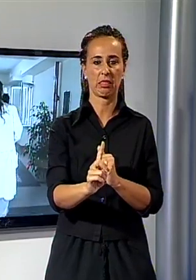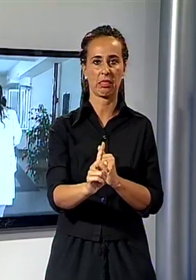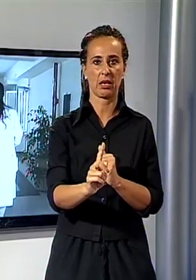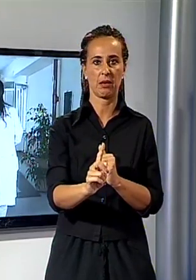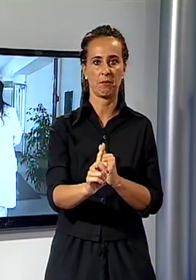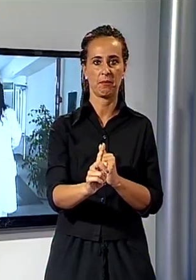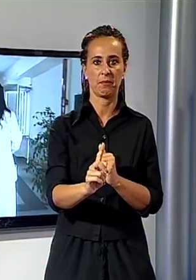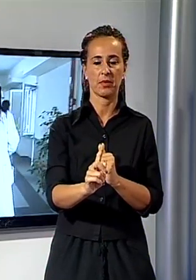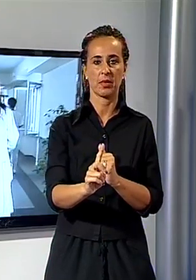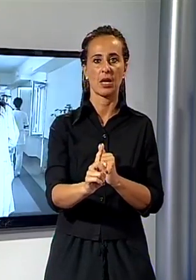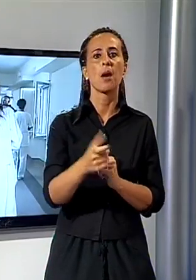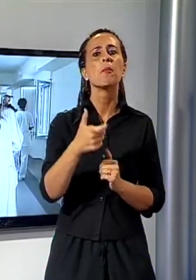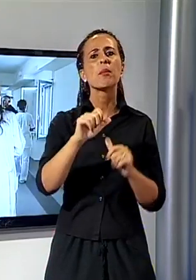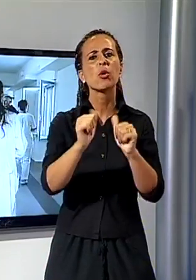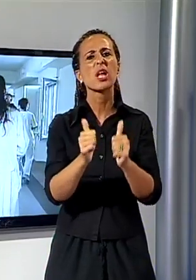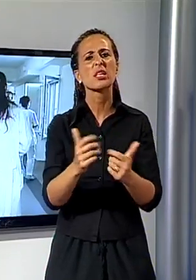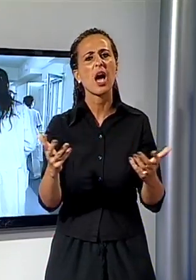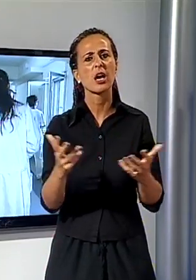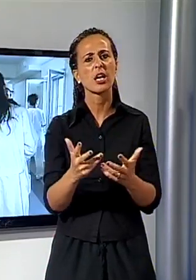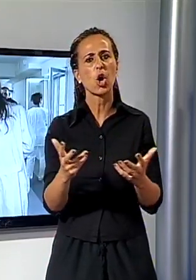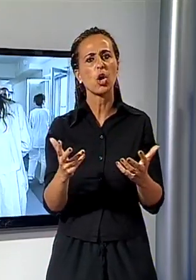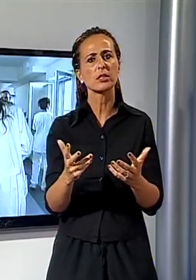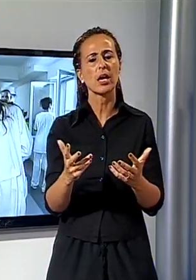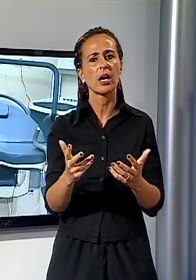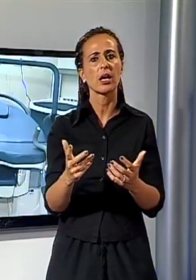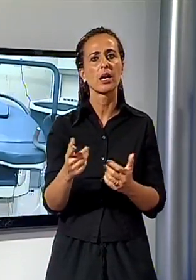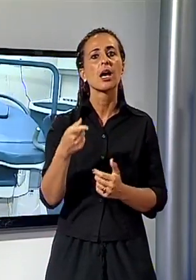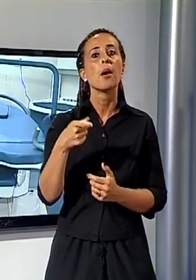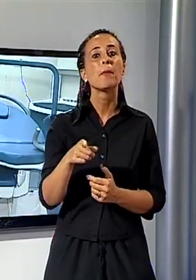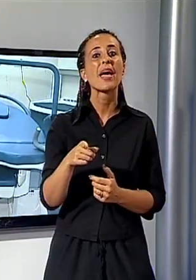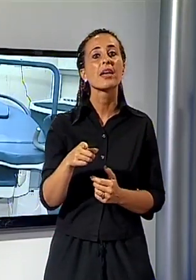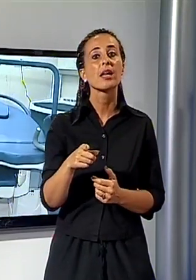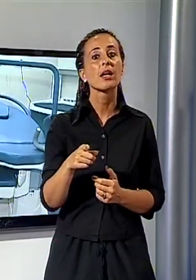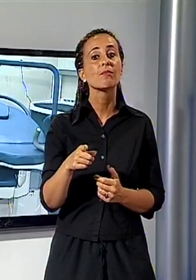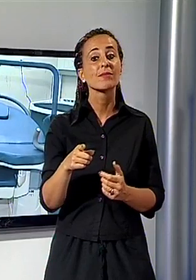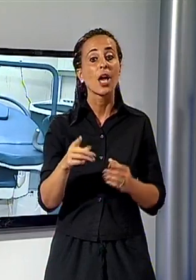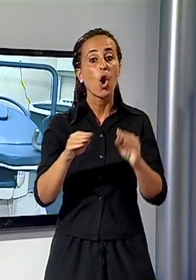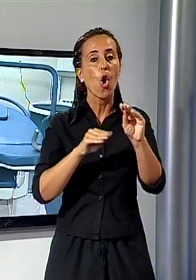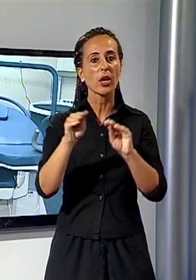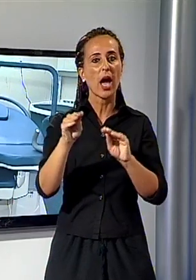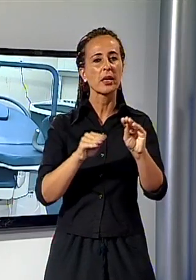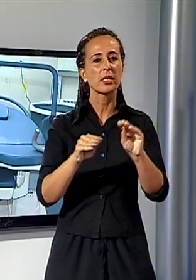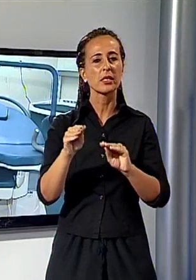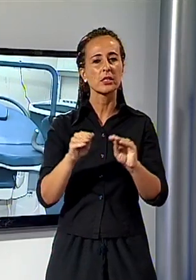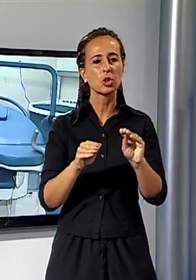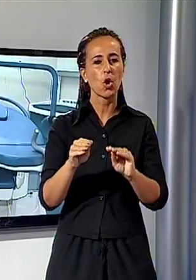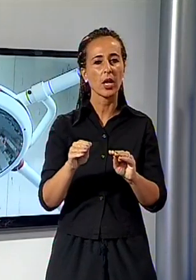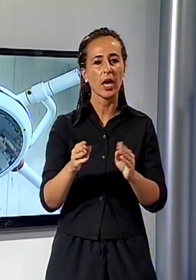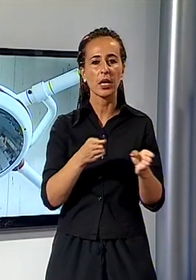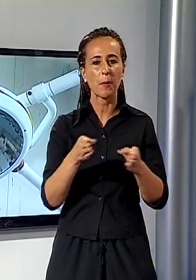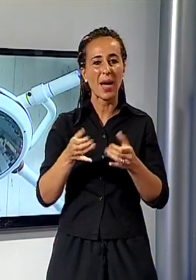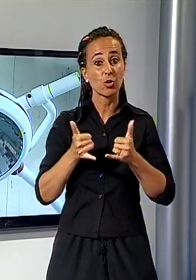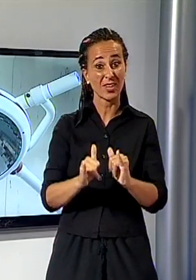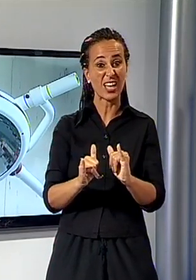l'ospedale barghigiano. Se si trattasse di questo, ha concluso il primo cittadino, le nostre comunità si opporranno in tutti i modi. La